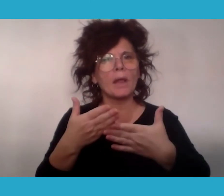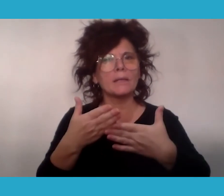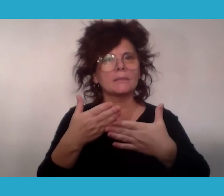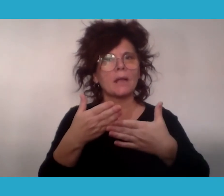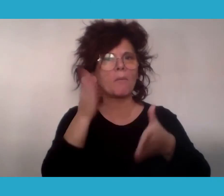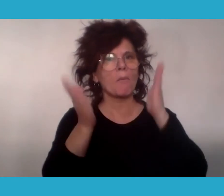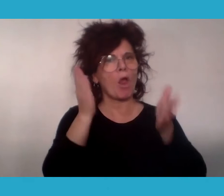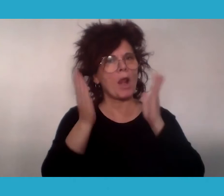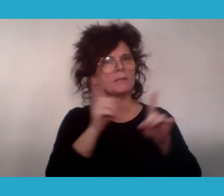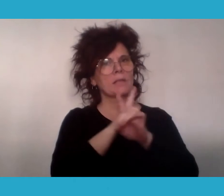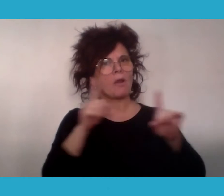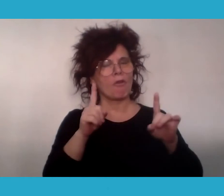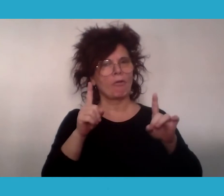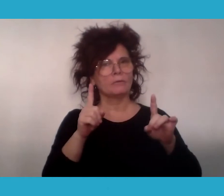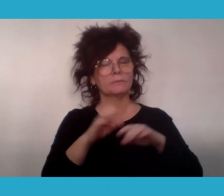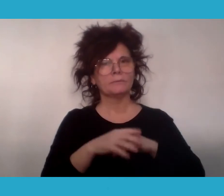violencia,